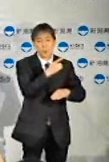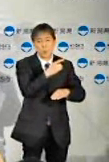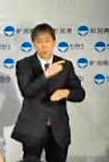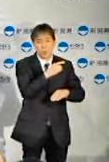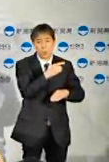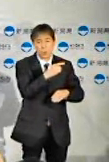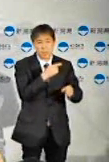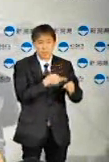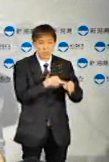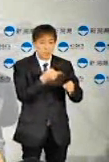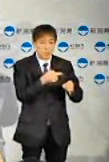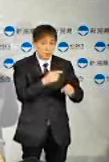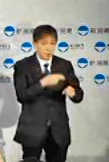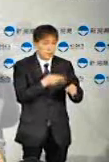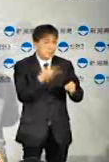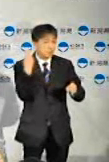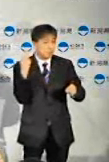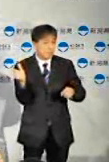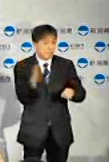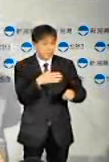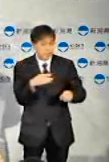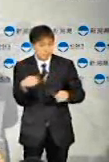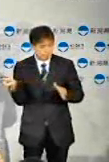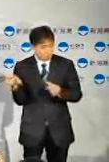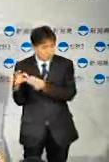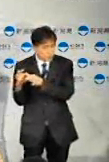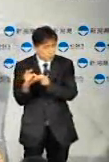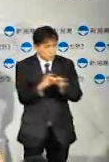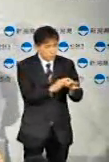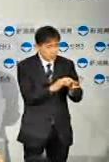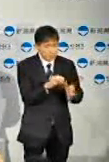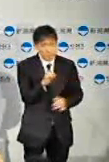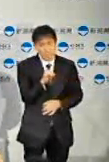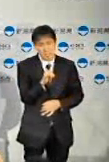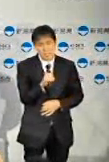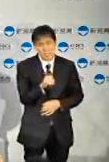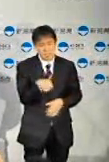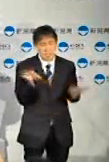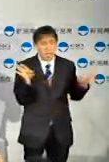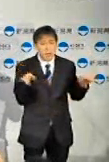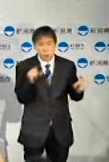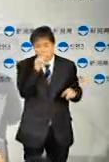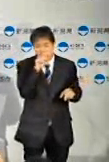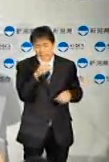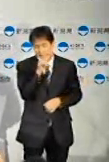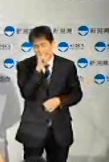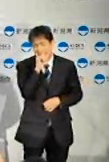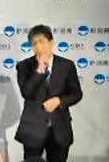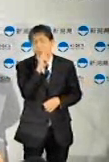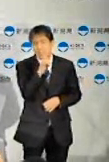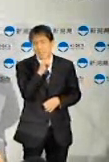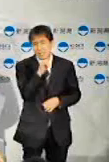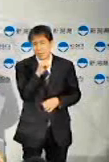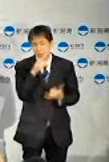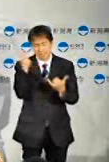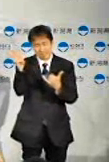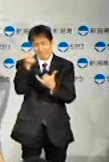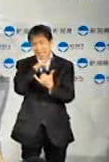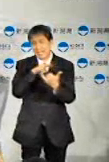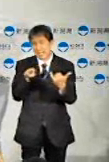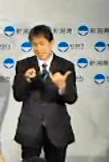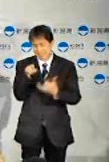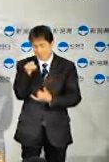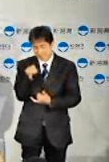その前の年から続いてたわけですけど、鳥インフルエンザの一種の災害ですよね。対